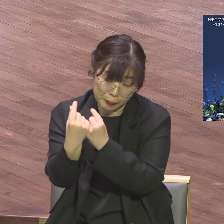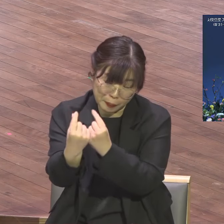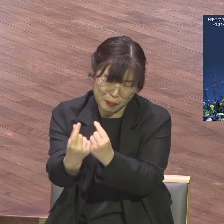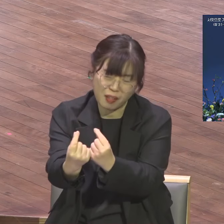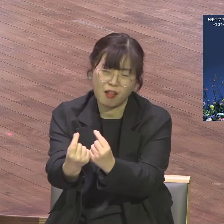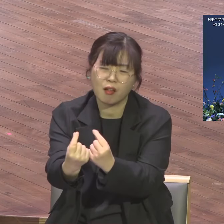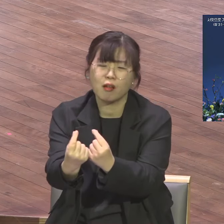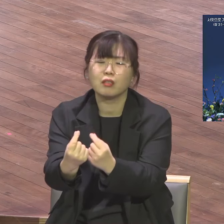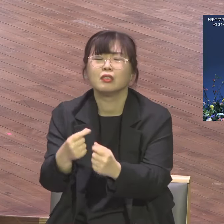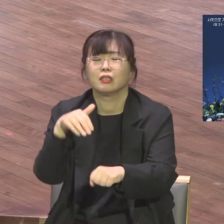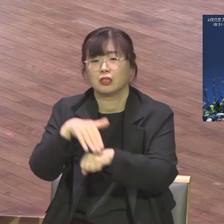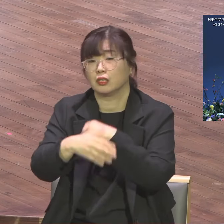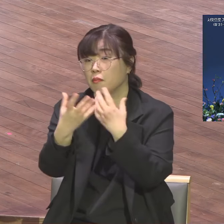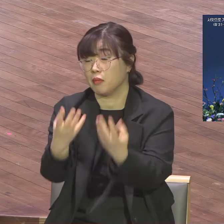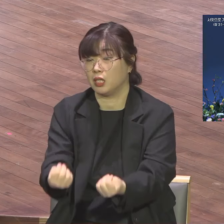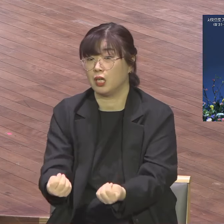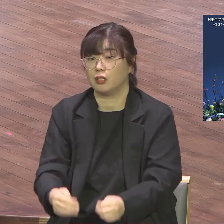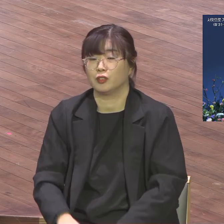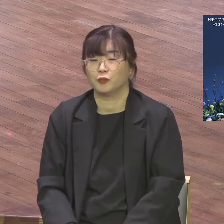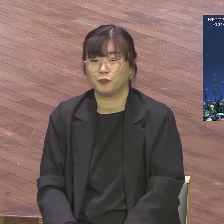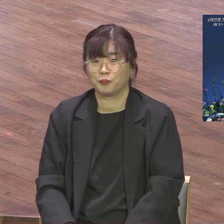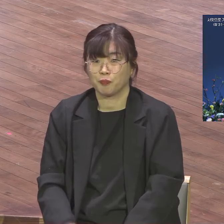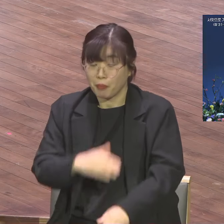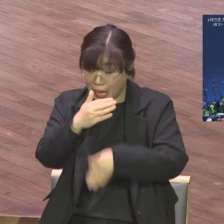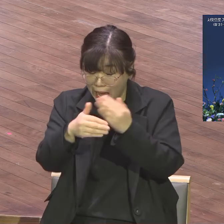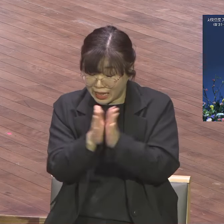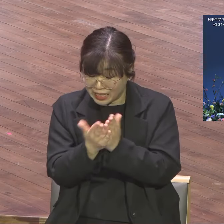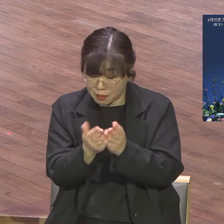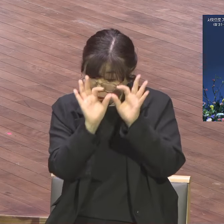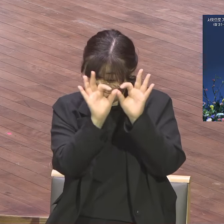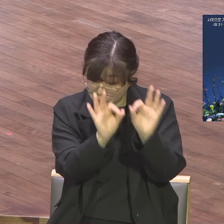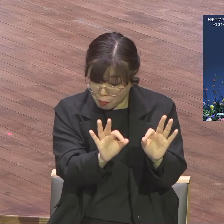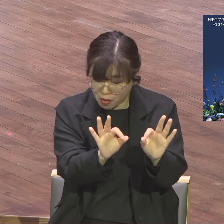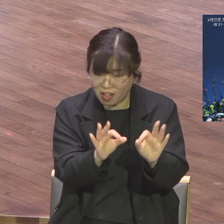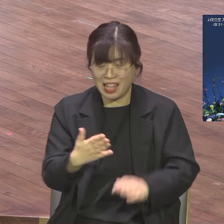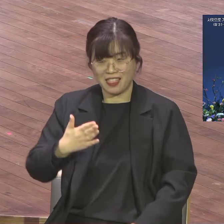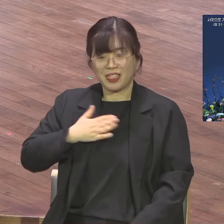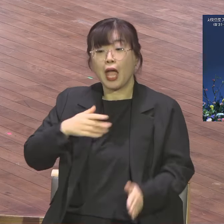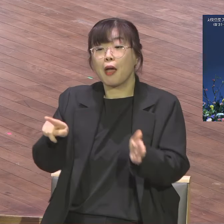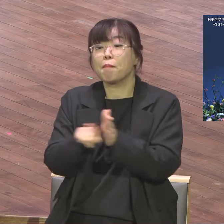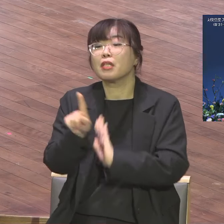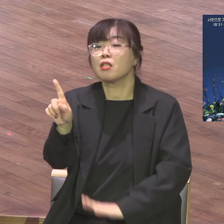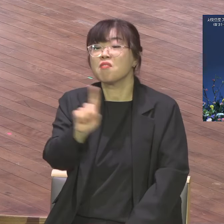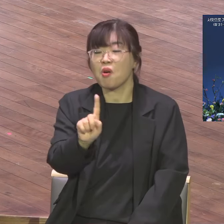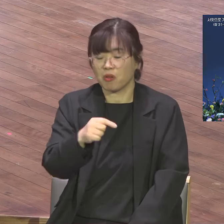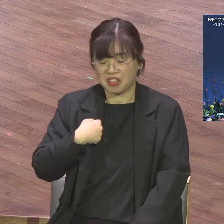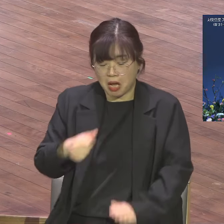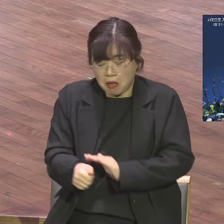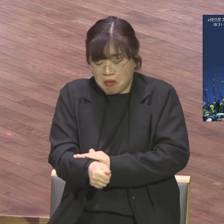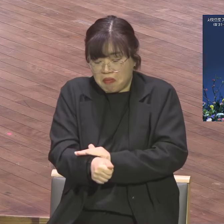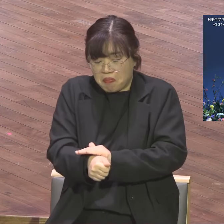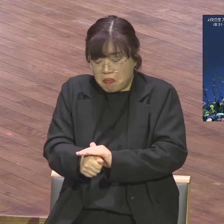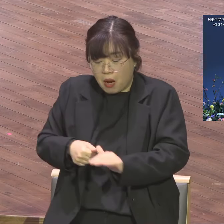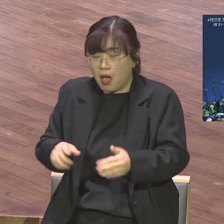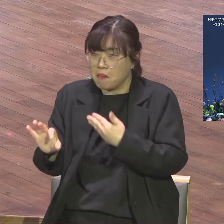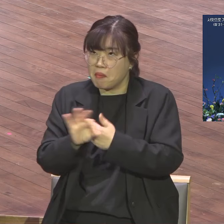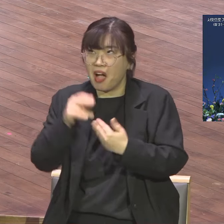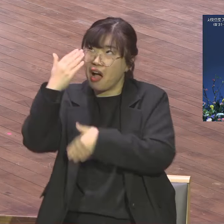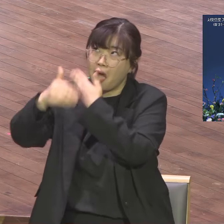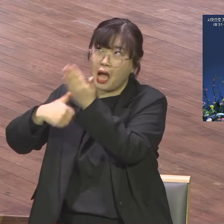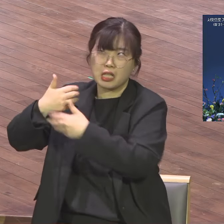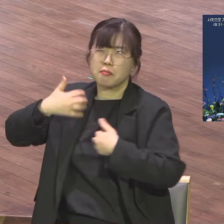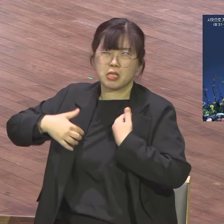나의 의인은 믿음으로 말미암아 살리라. 또한 뒤로 물러가면 내 마음이 그를 기뻐하지